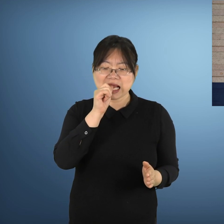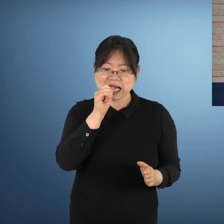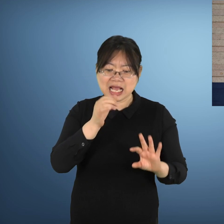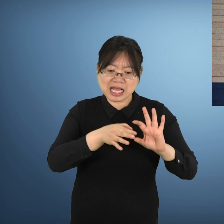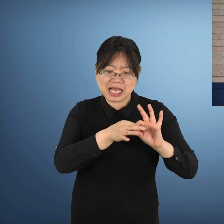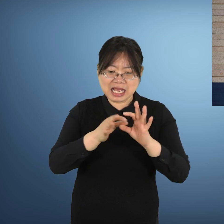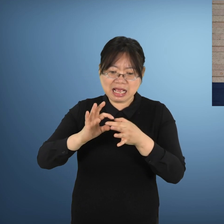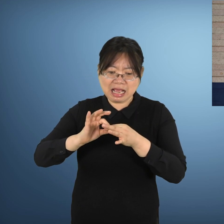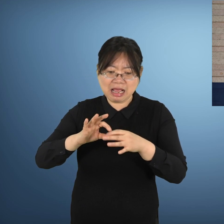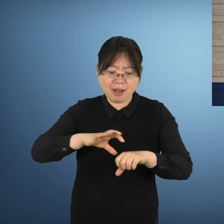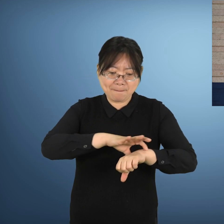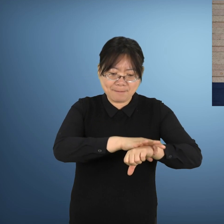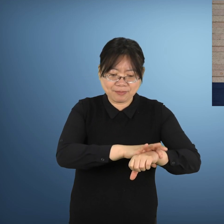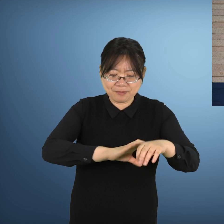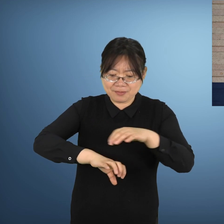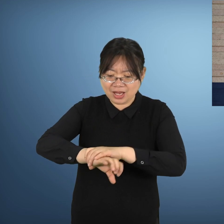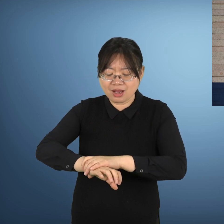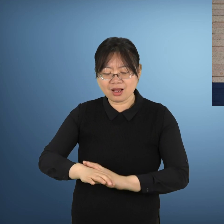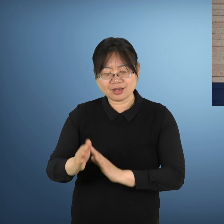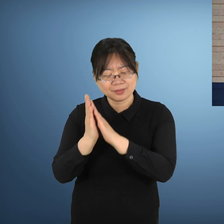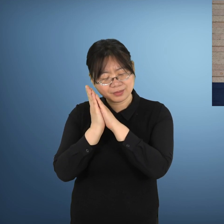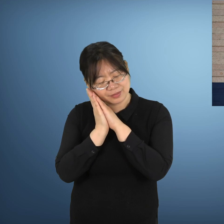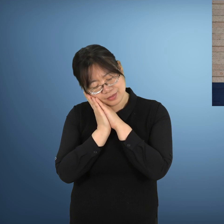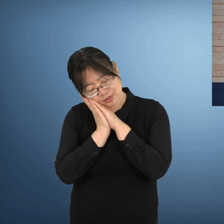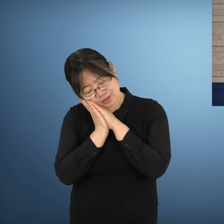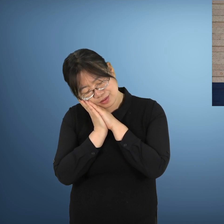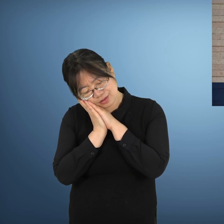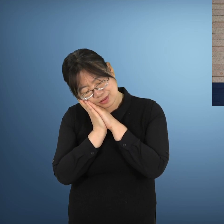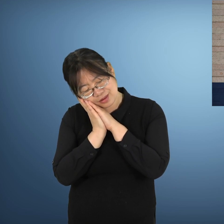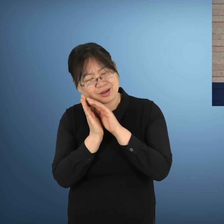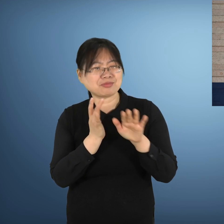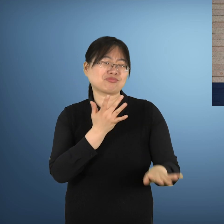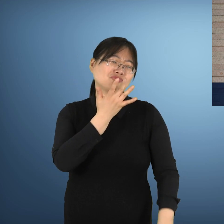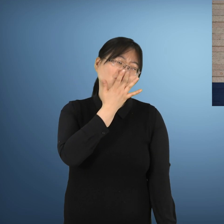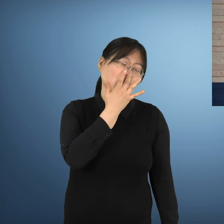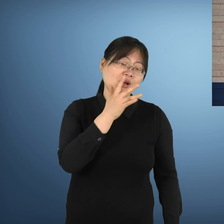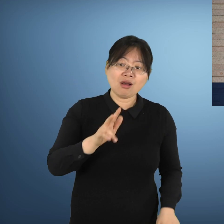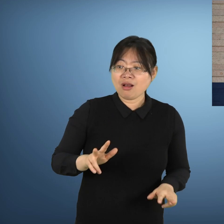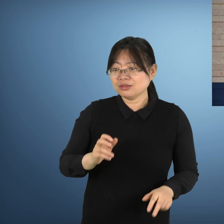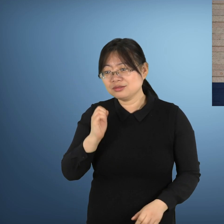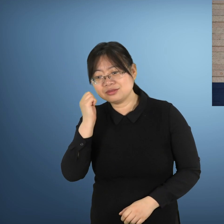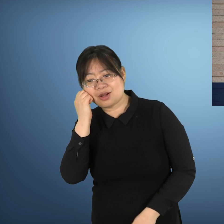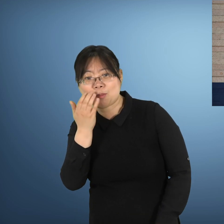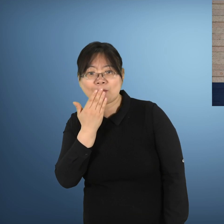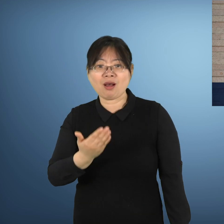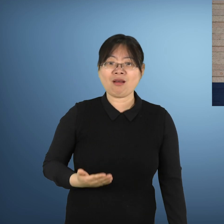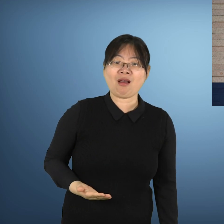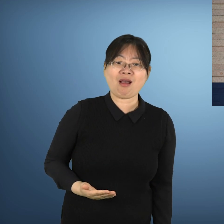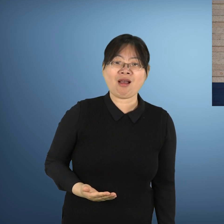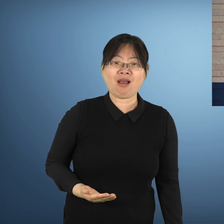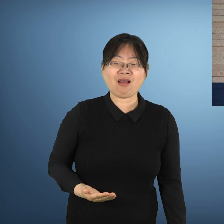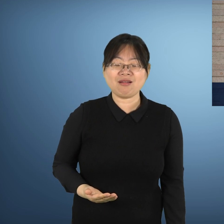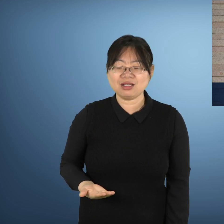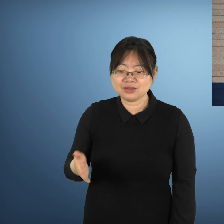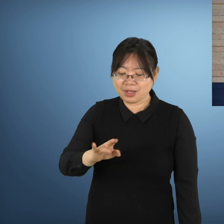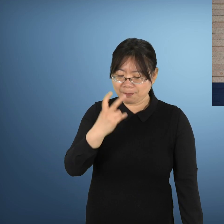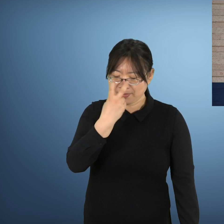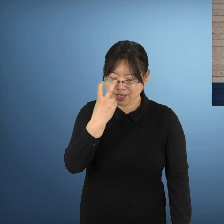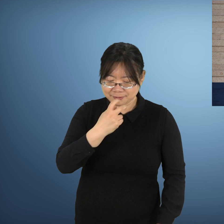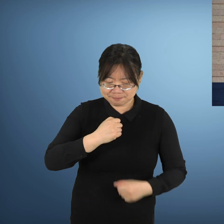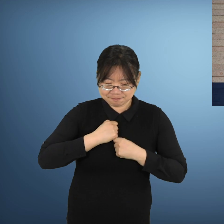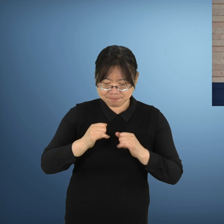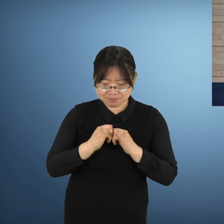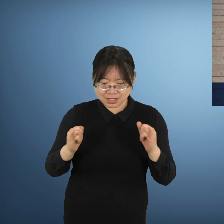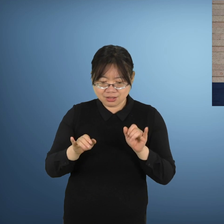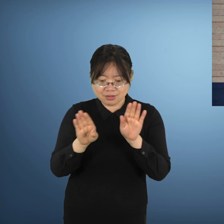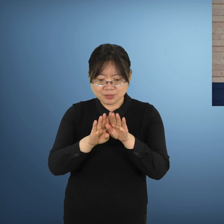매여 누워 자는데 되게 둔했던 것 같아요. 잠이 와요 지금 이 상황 속에서. 파수꾼들이